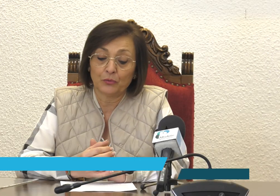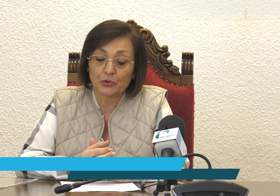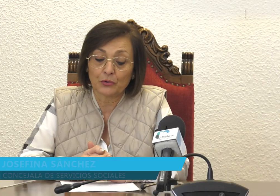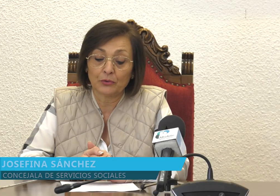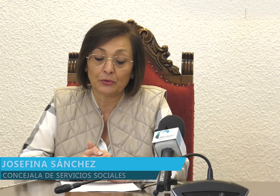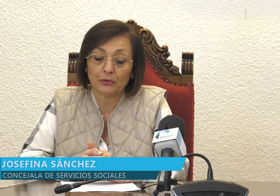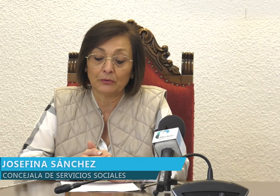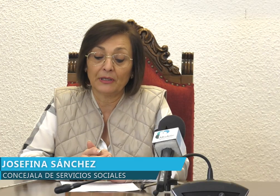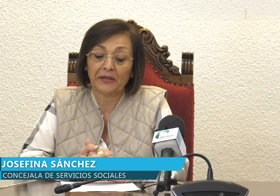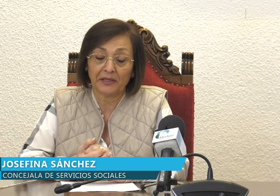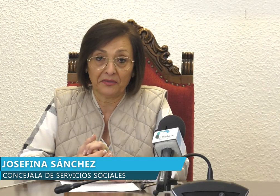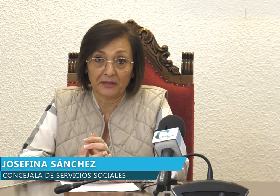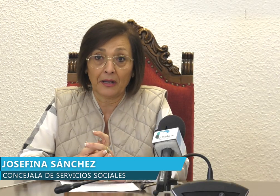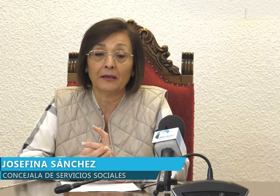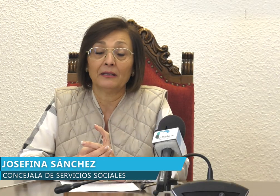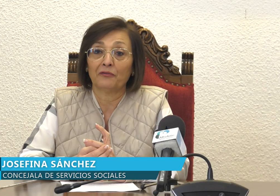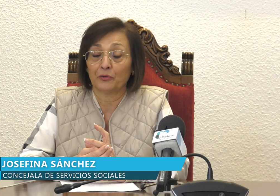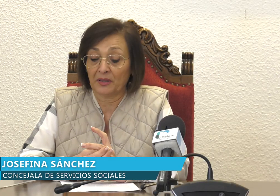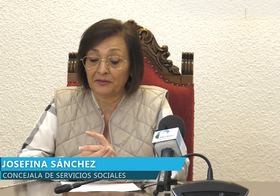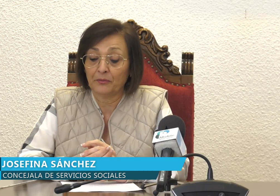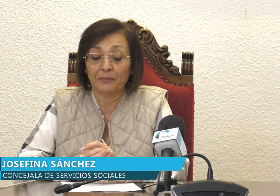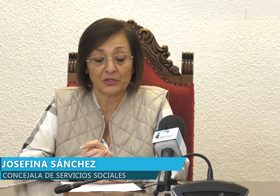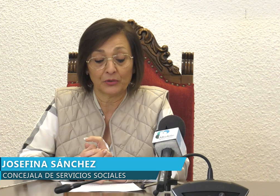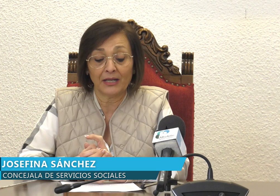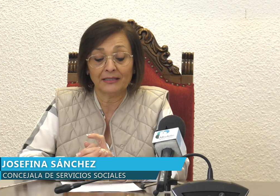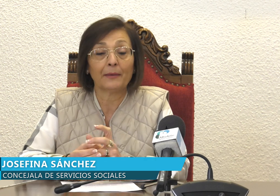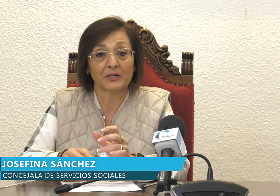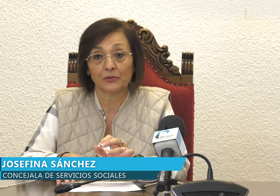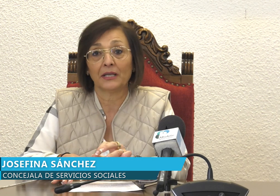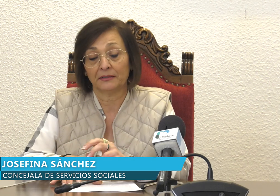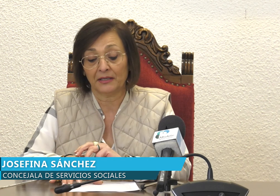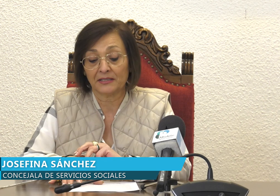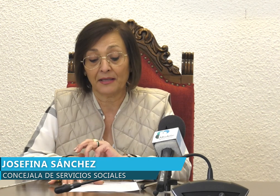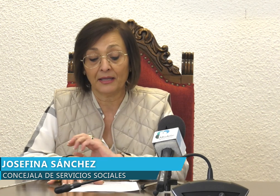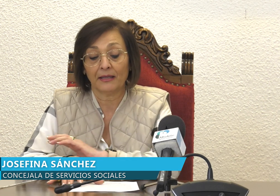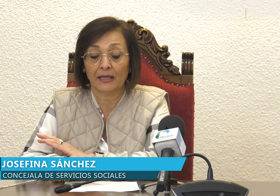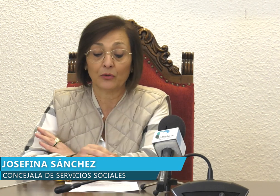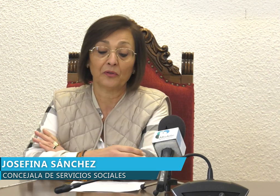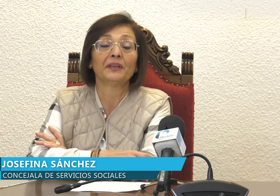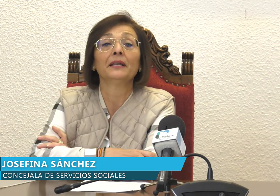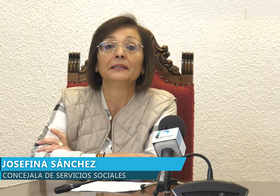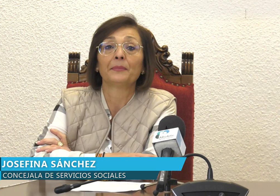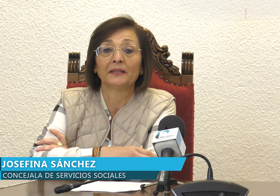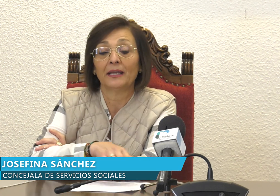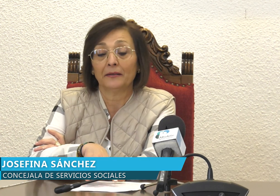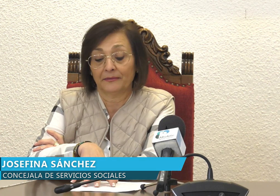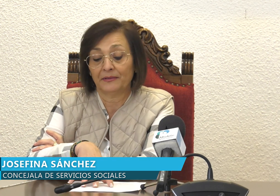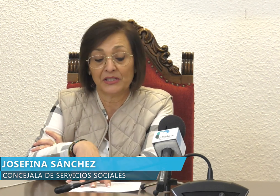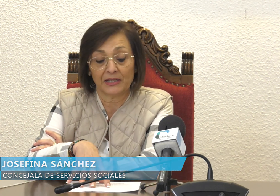curso enriquecerá la formación personal de las personas interesadas en conocer y aprender dicha